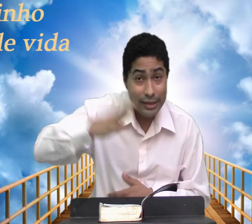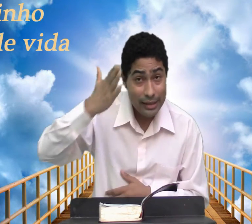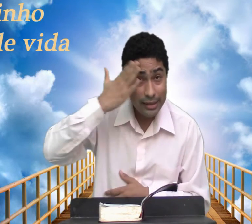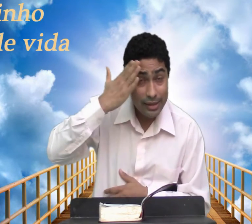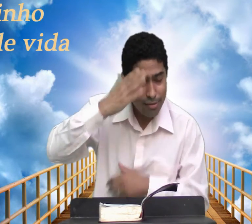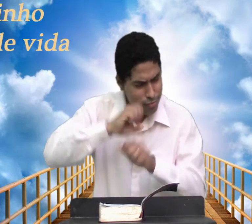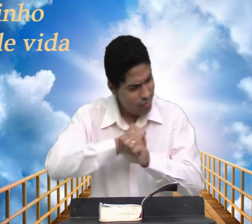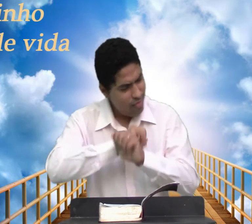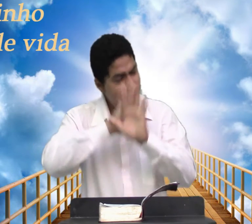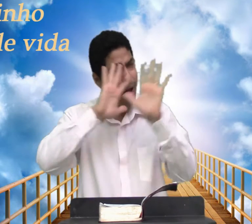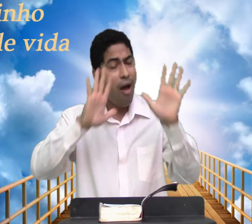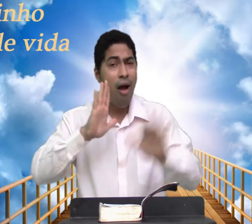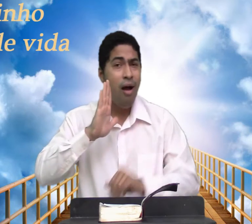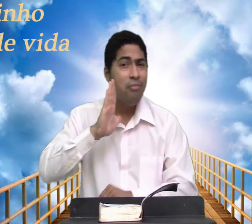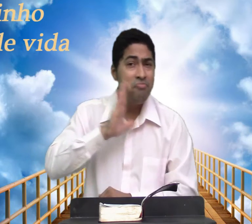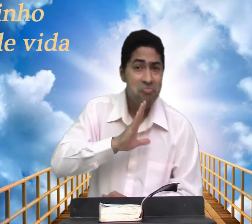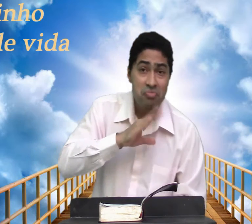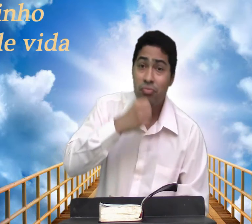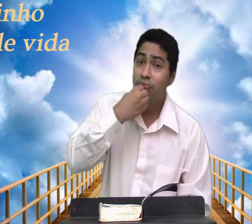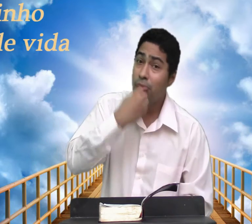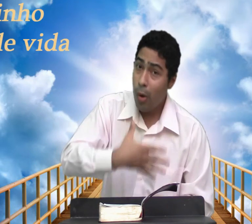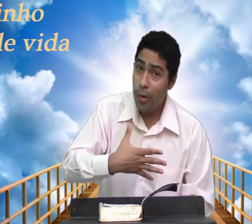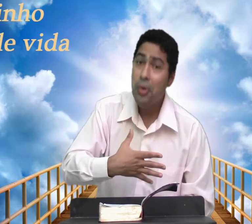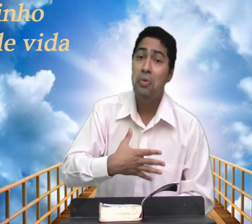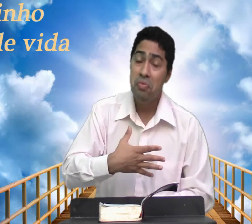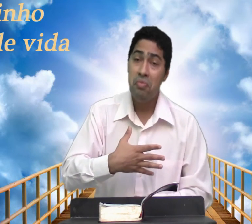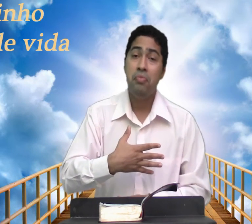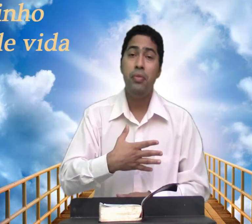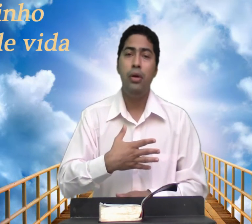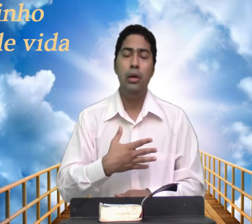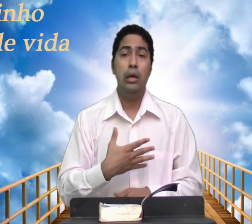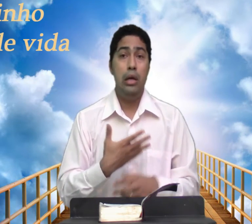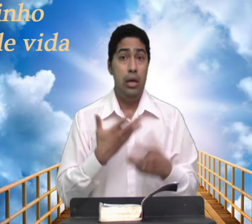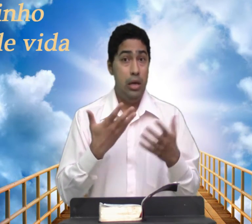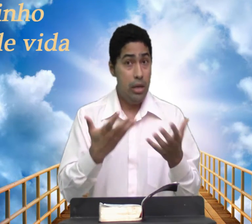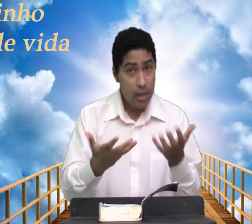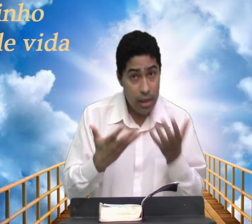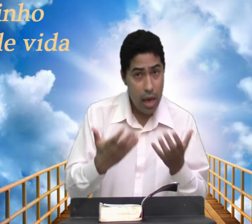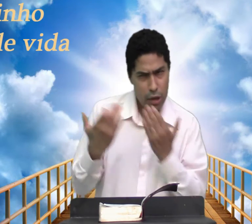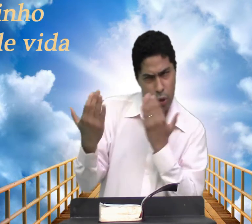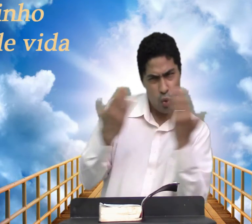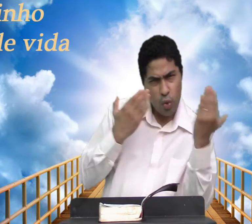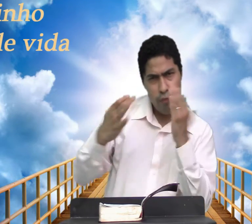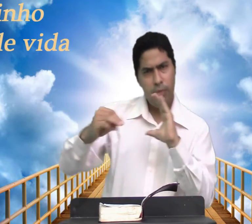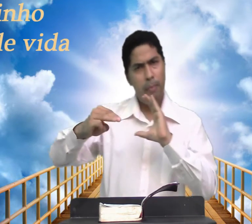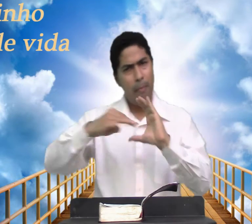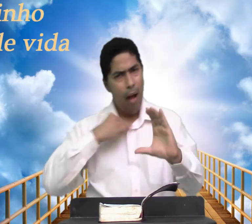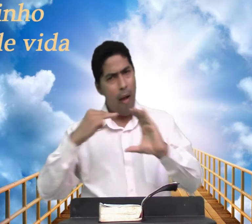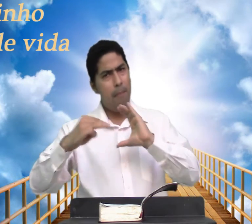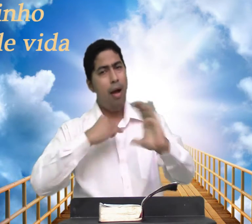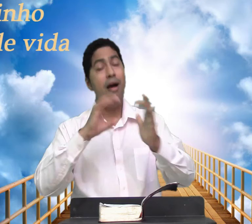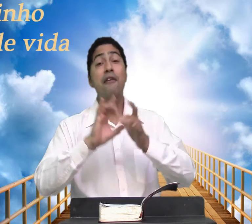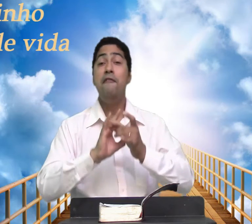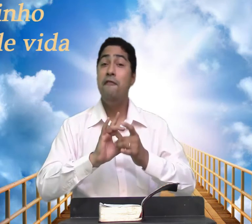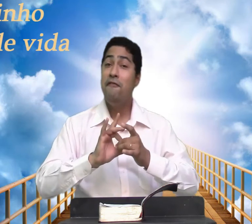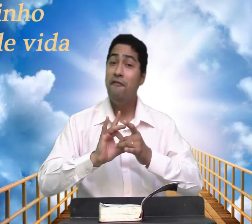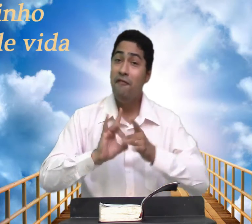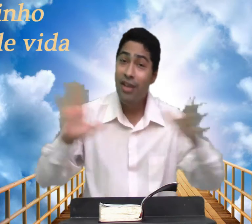mensagem, entendeu ela ou tem alguma dúvida, você pode nos enviar algum recado.